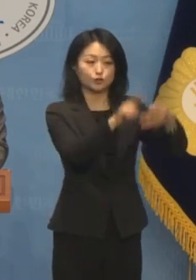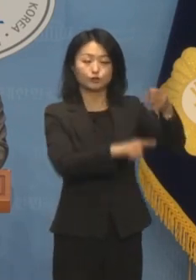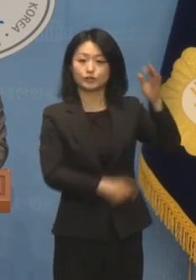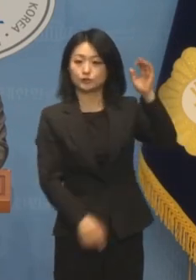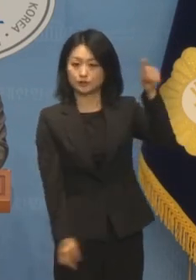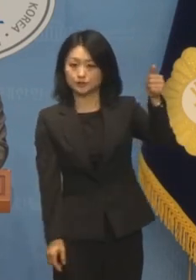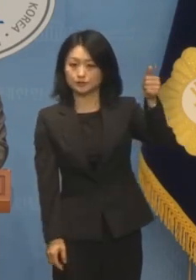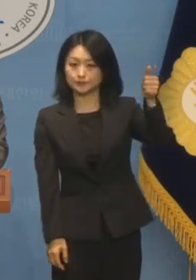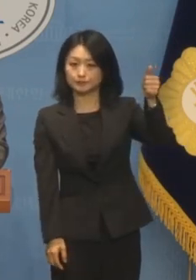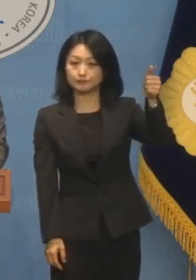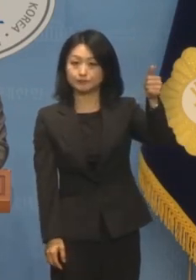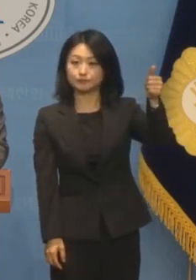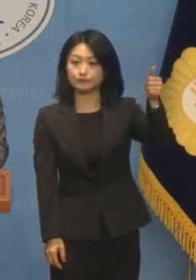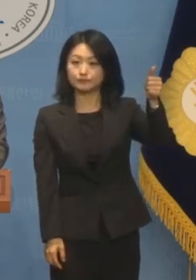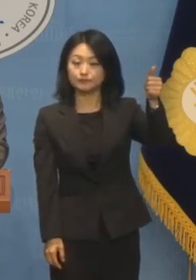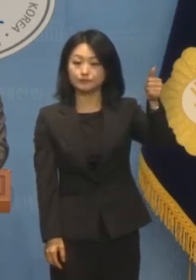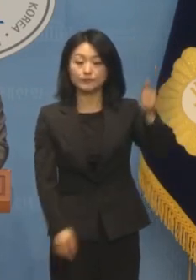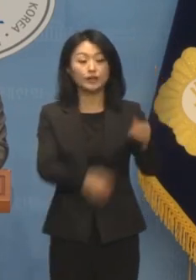대통령이